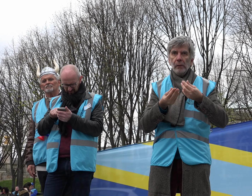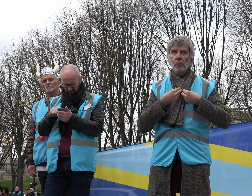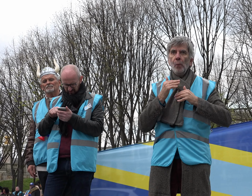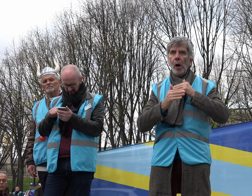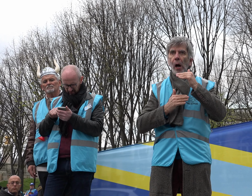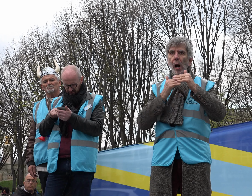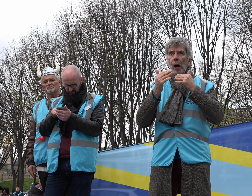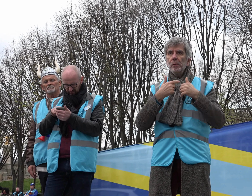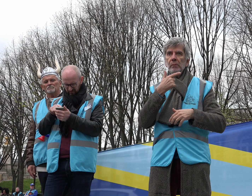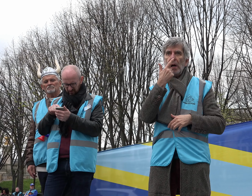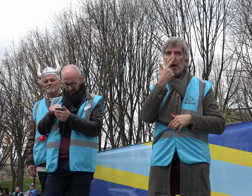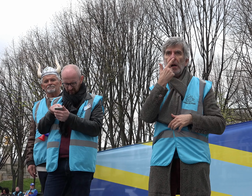apprendre et progresser.